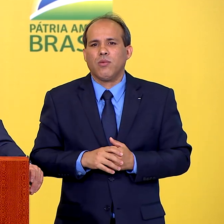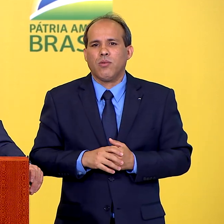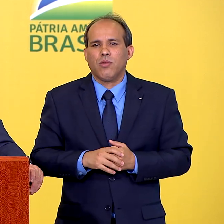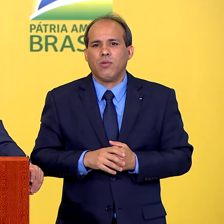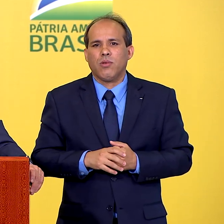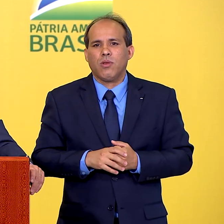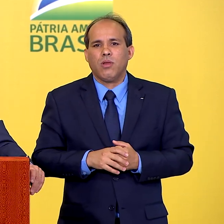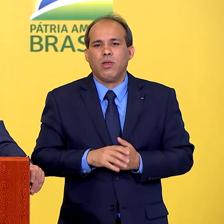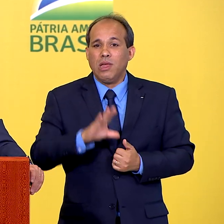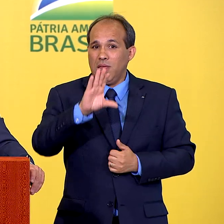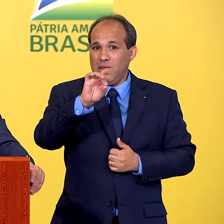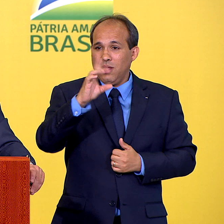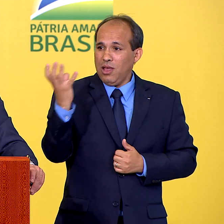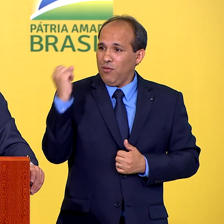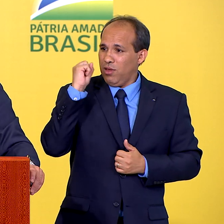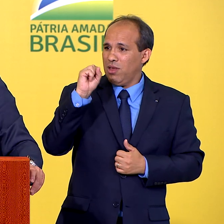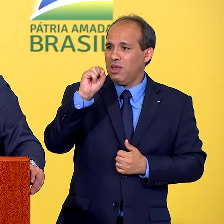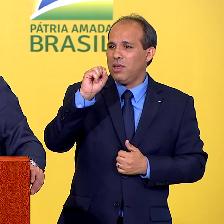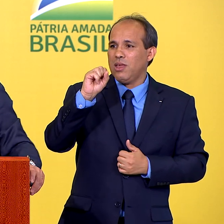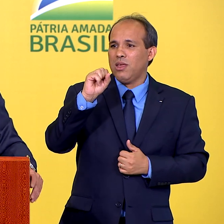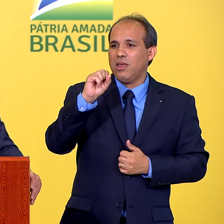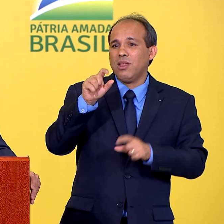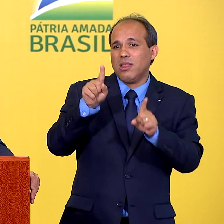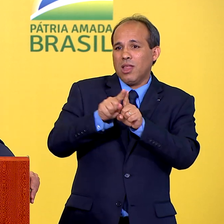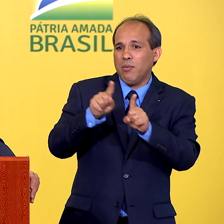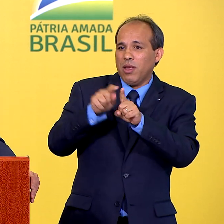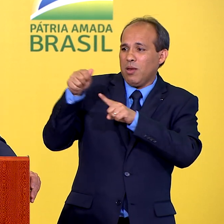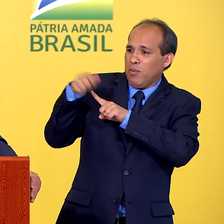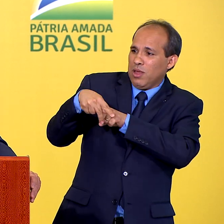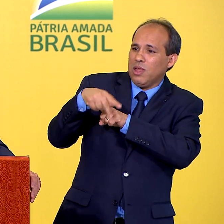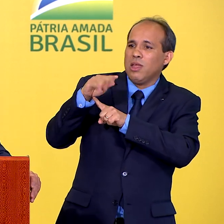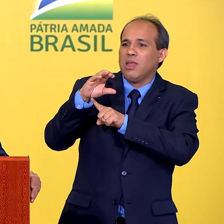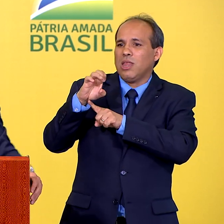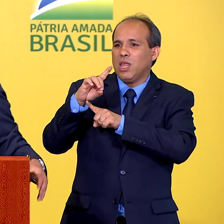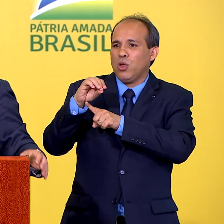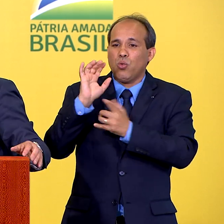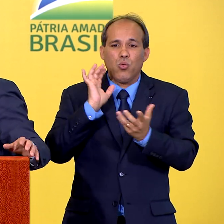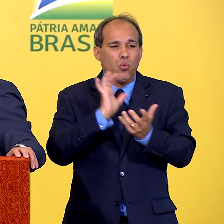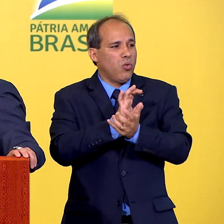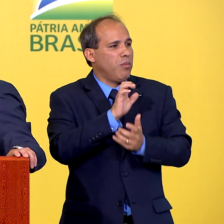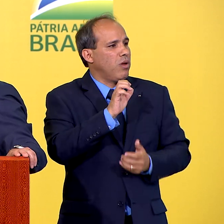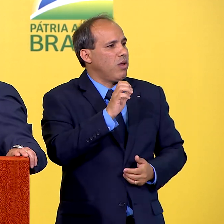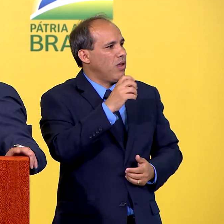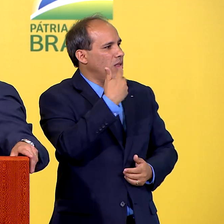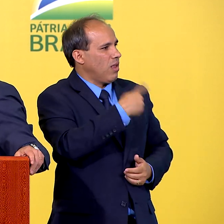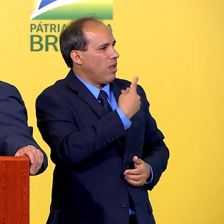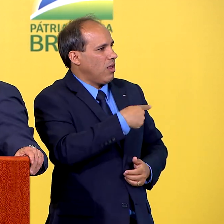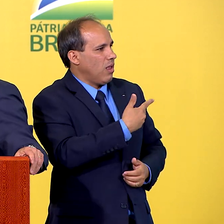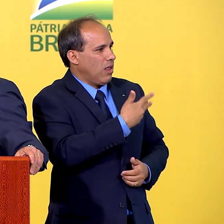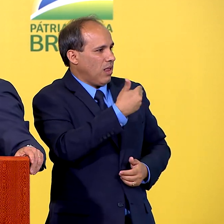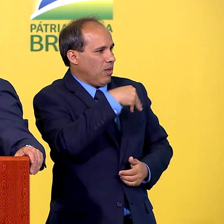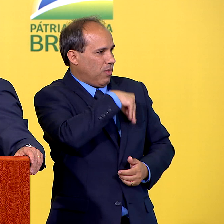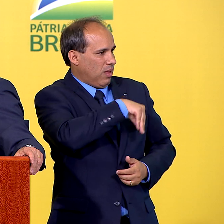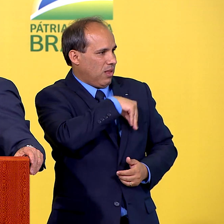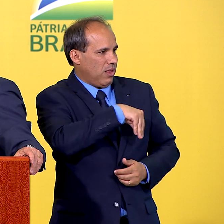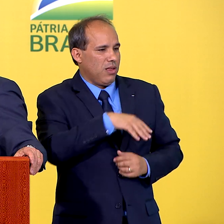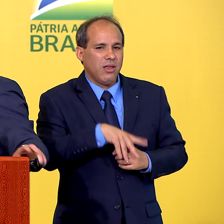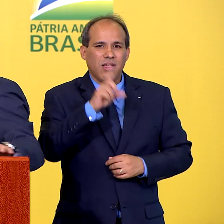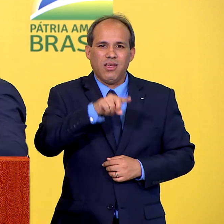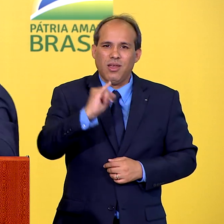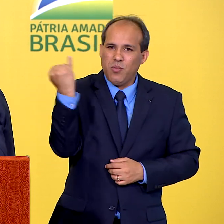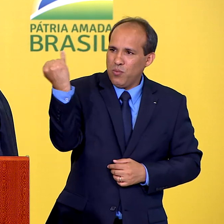A antecipação da aposentadoria para aposentados e pensionistas, do 13º, é